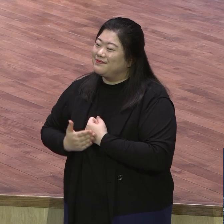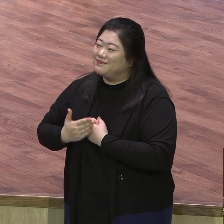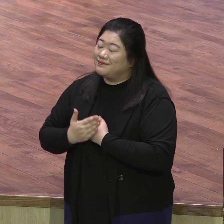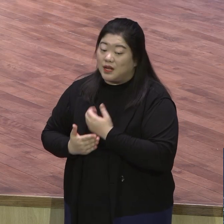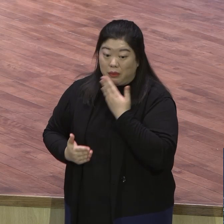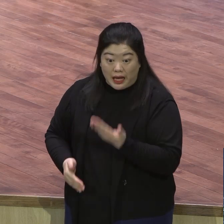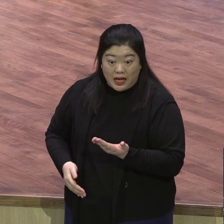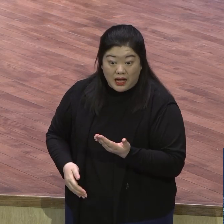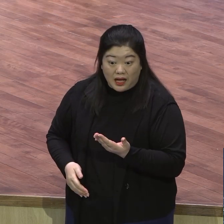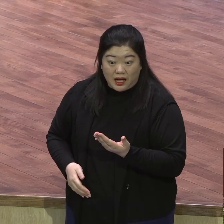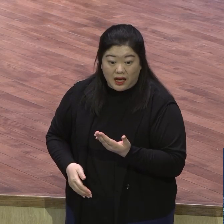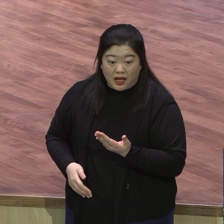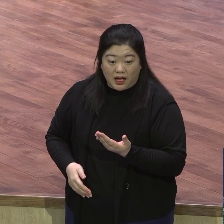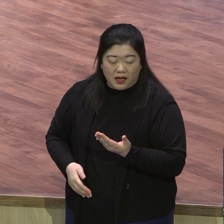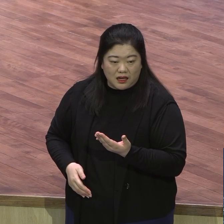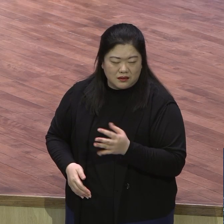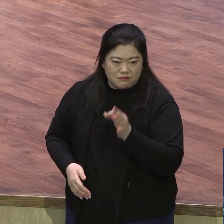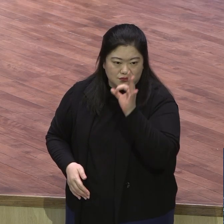은혜 못 받죠.